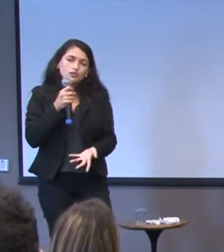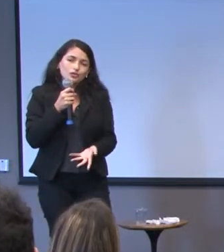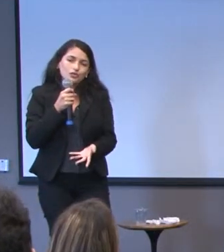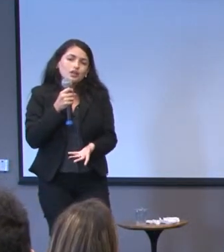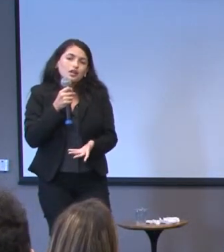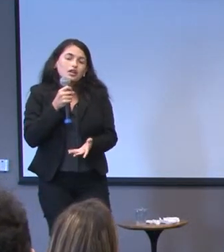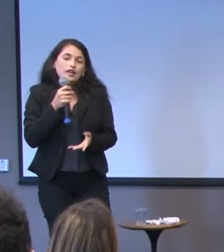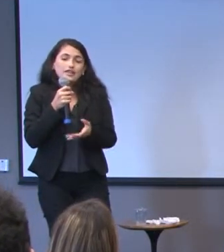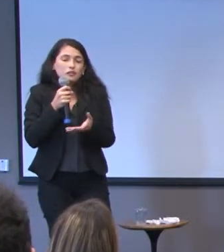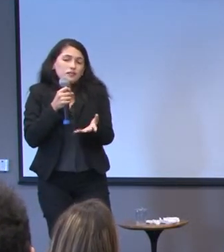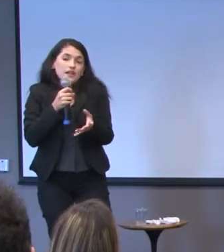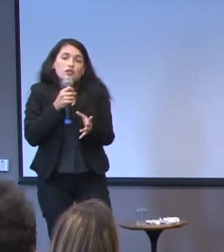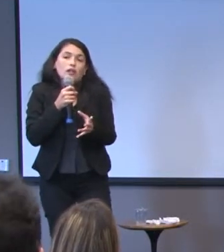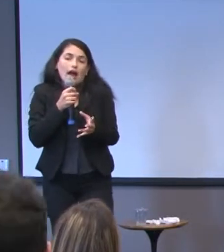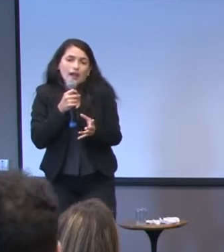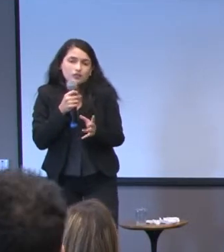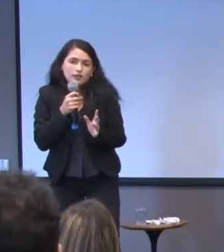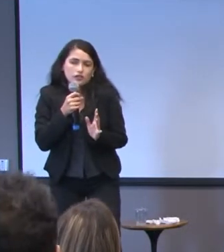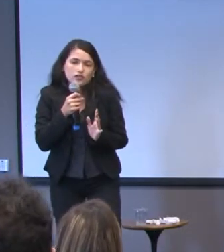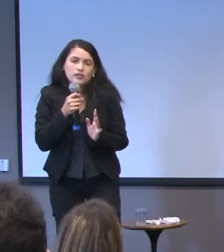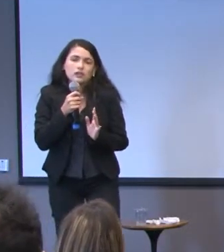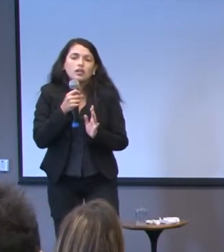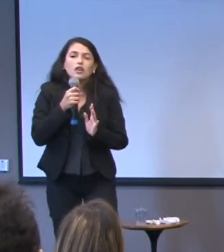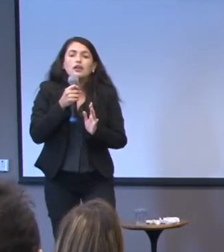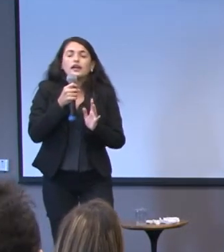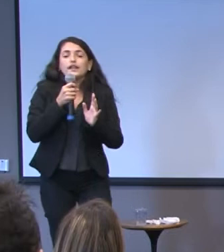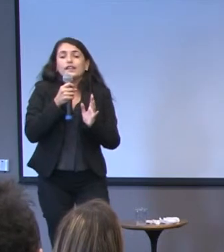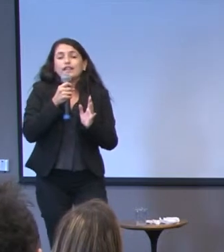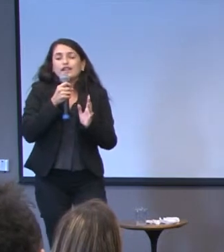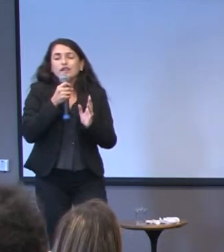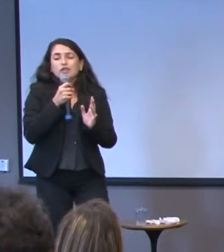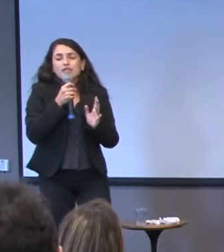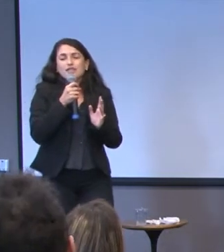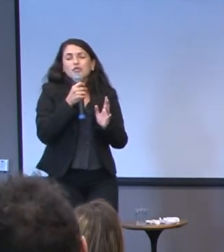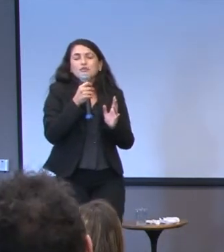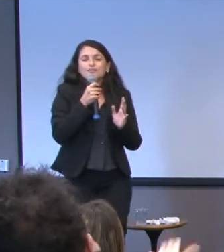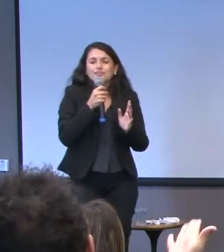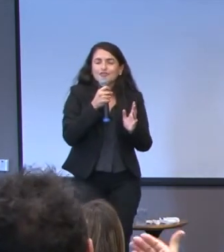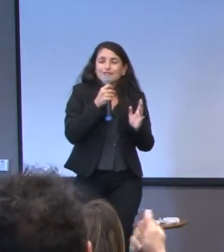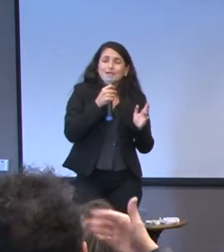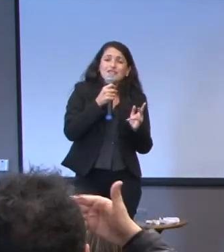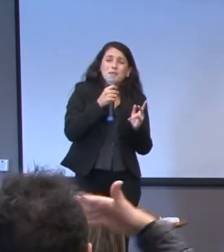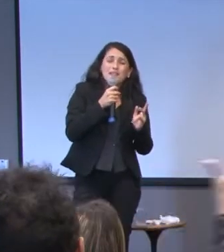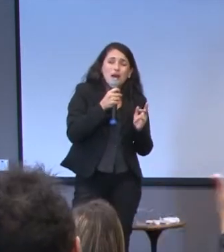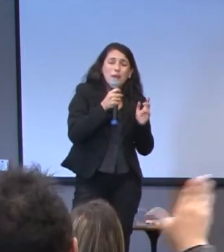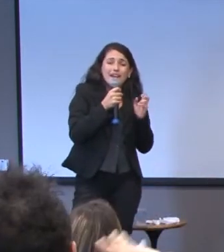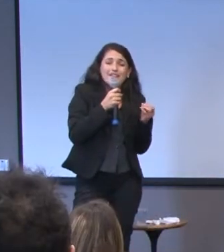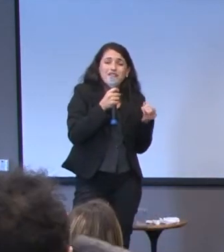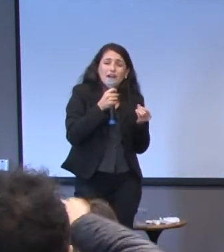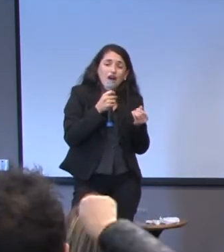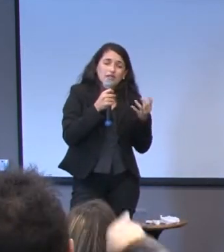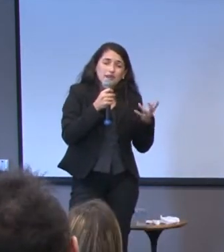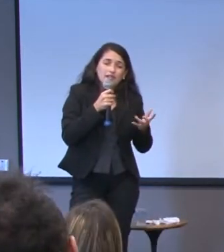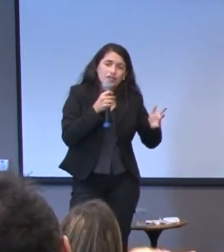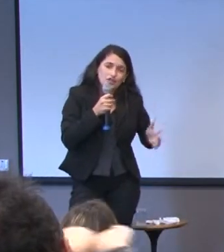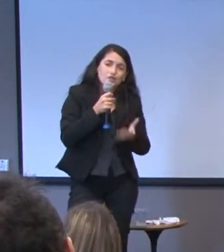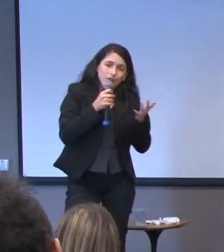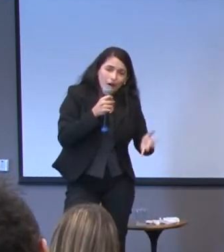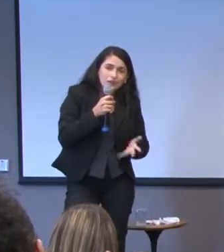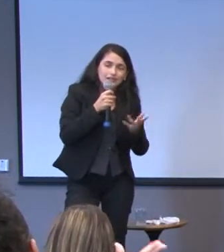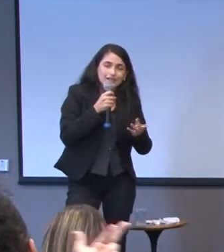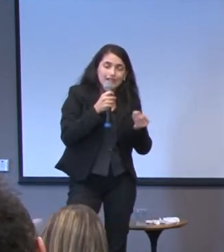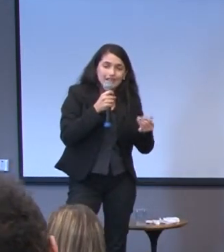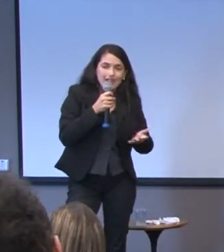interagir com o surdo. Eles não ficam isolados, não ficam sozinhos. E na educação especial parece que a